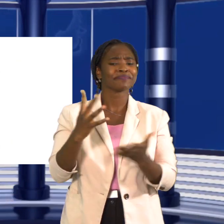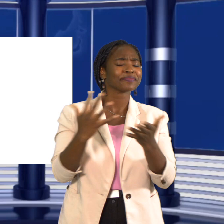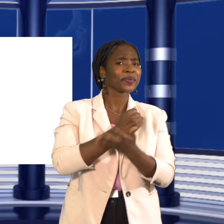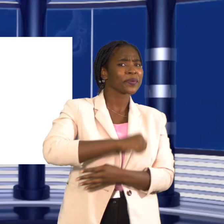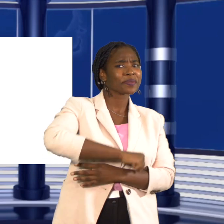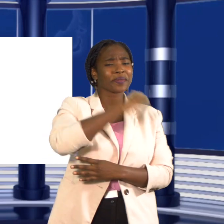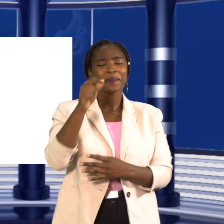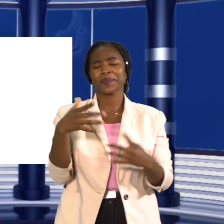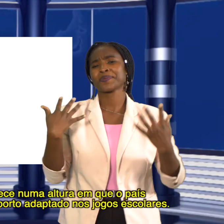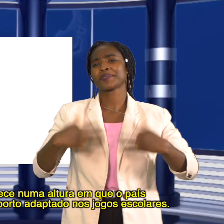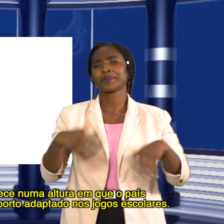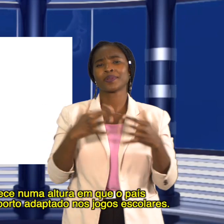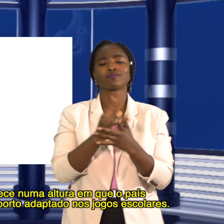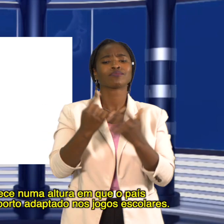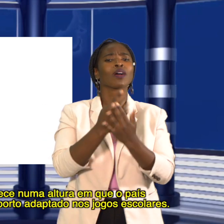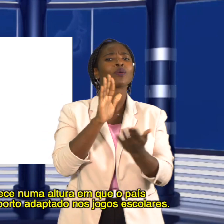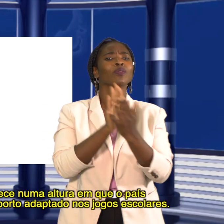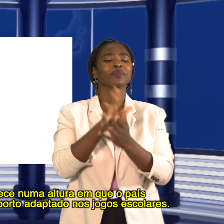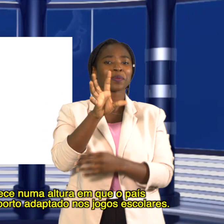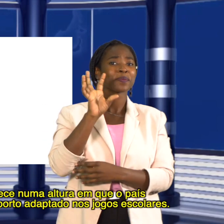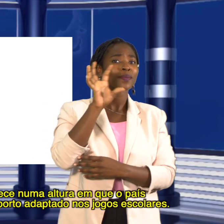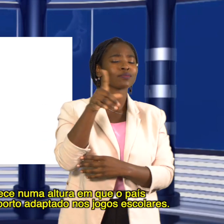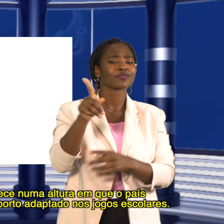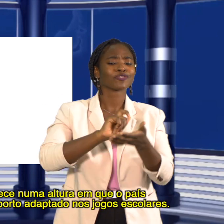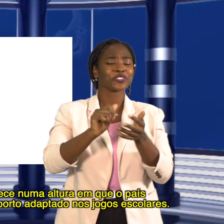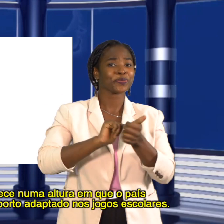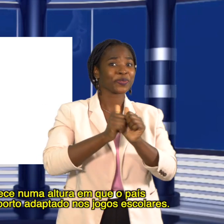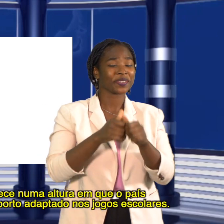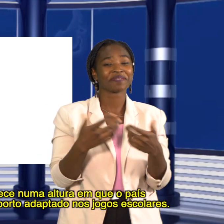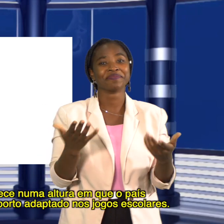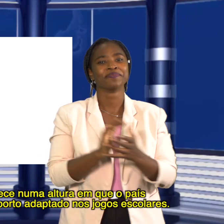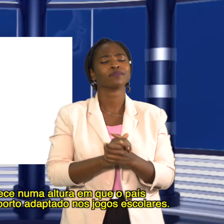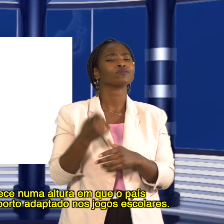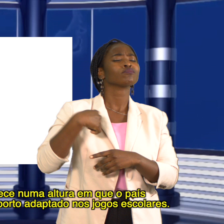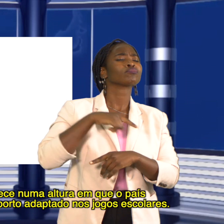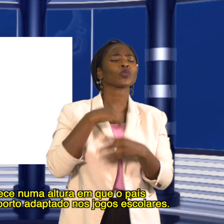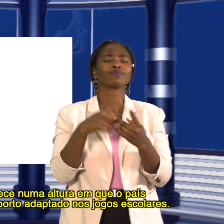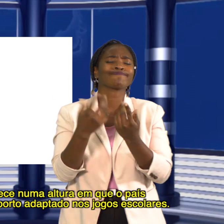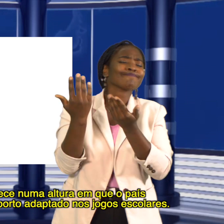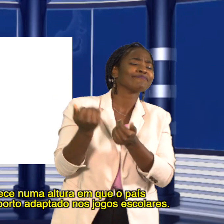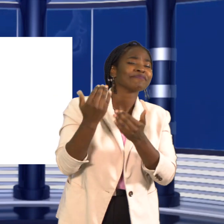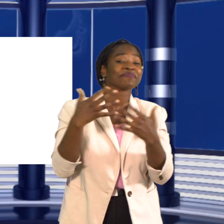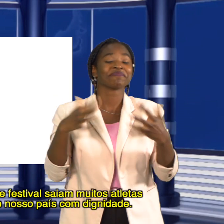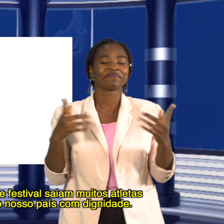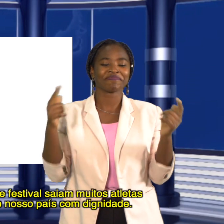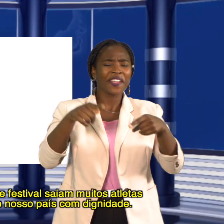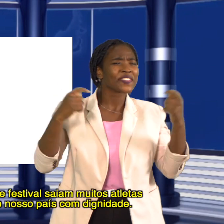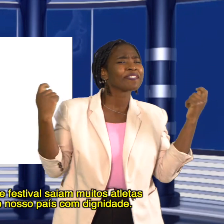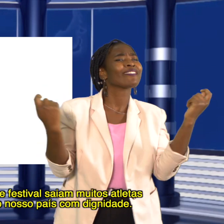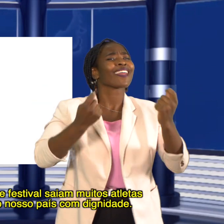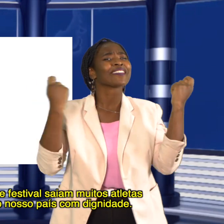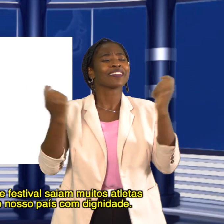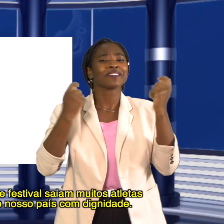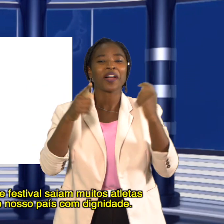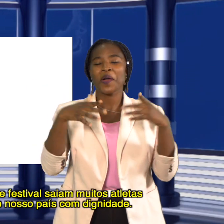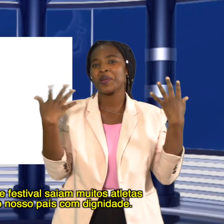Esta conquista acontece numa altura em que o país começa a potenciar o desporto adaptado nos Jogos Escolares. Esperamos que deste